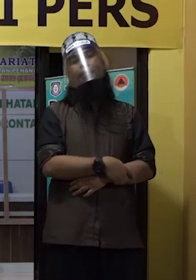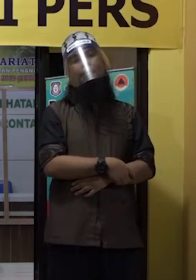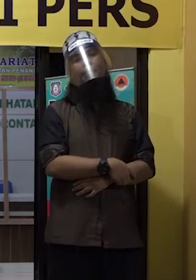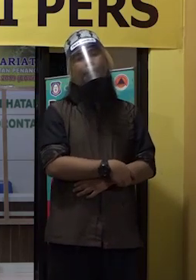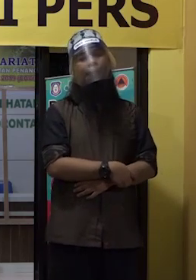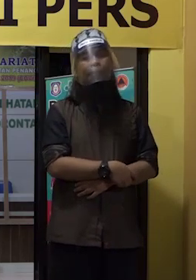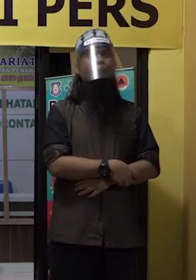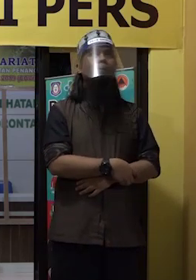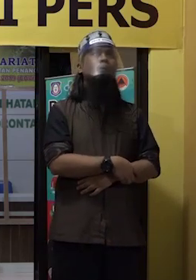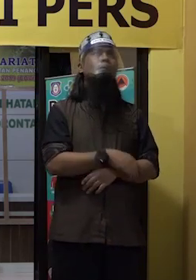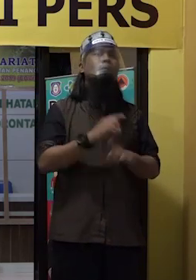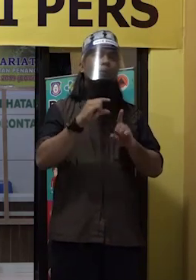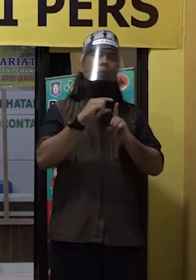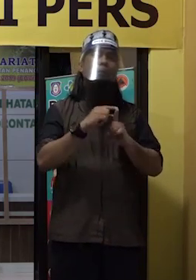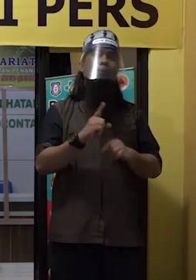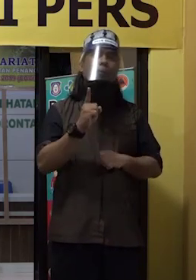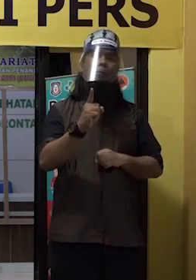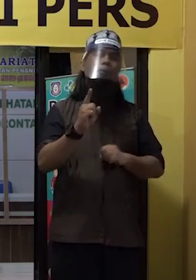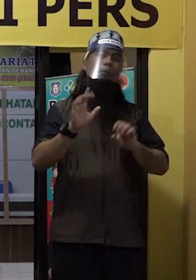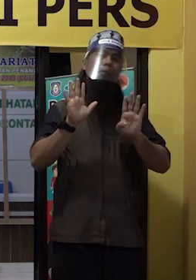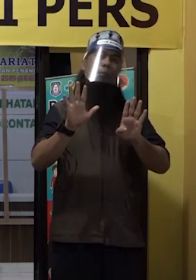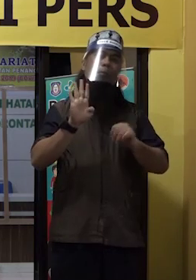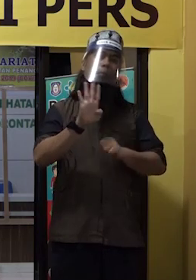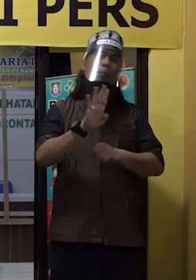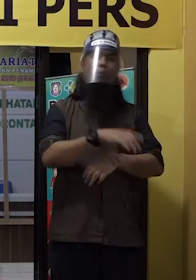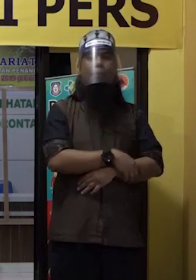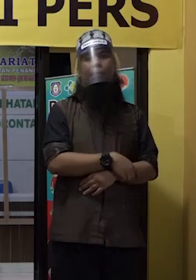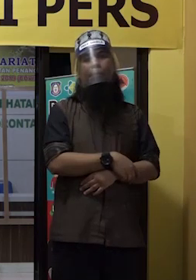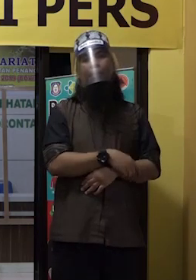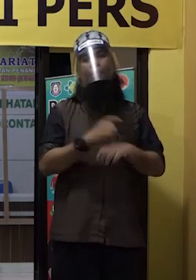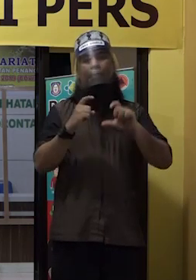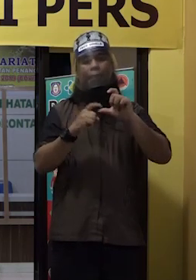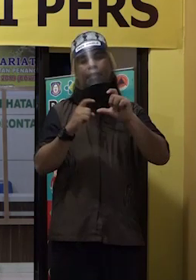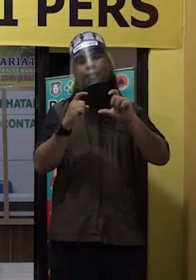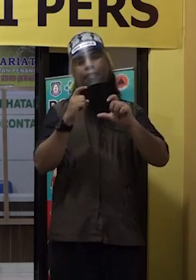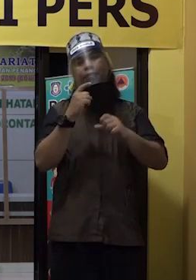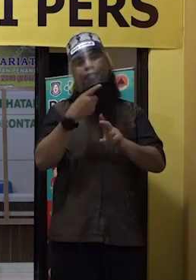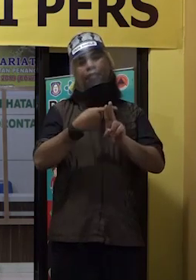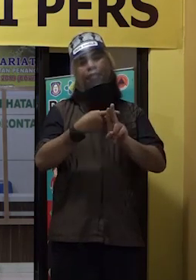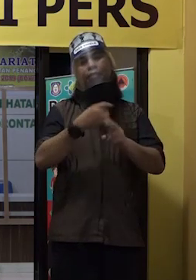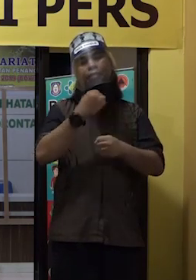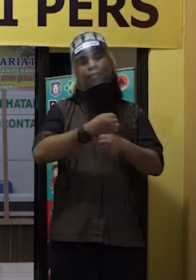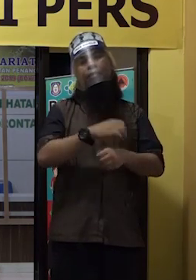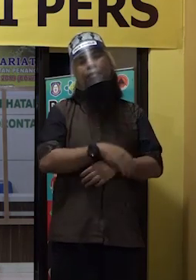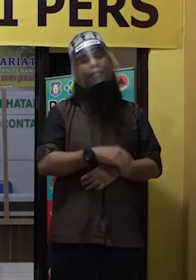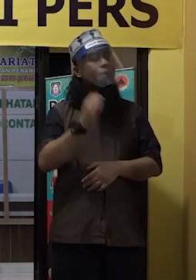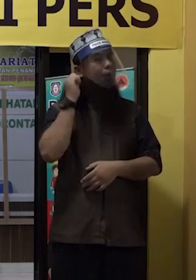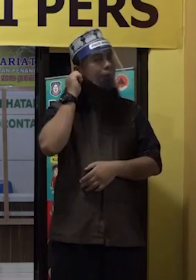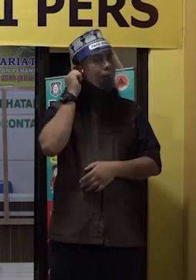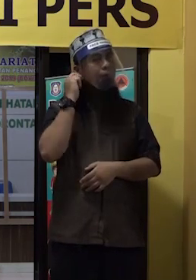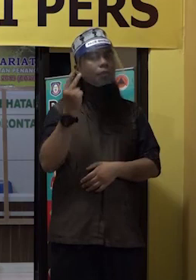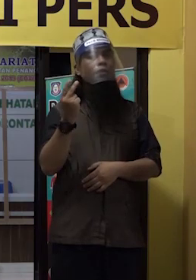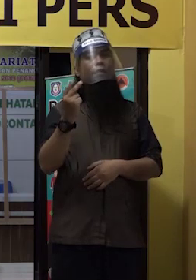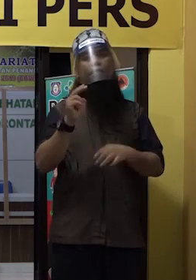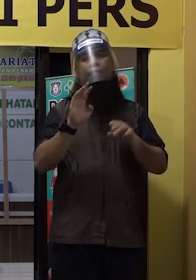Yang sembuh berikutnya adalah pasien 194 SFG, perempuan